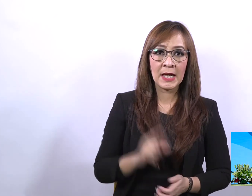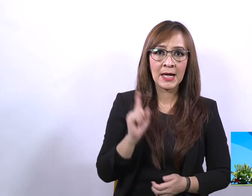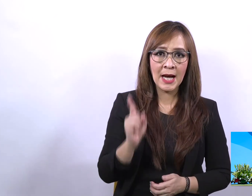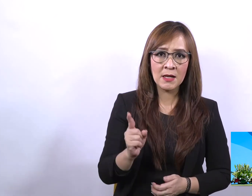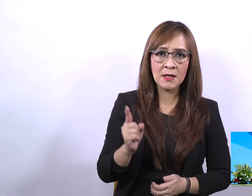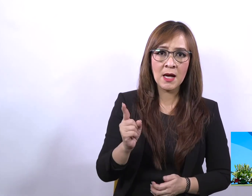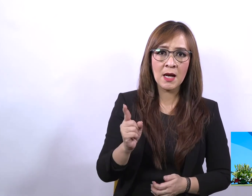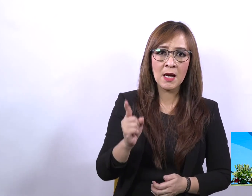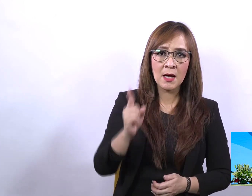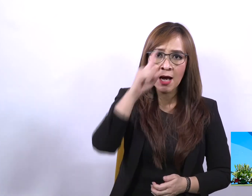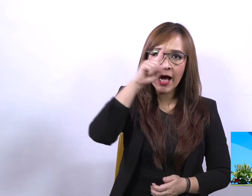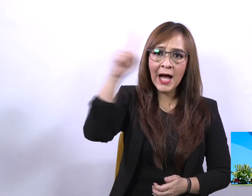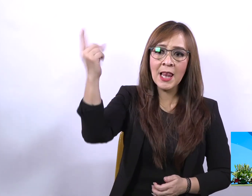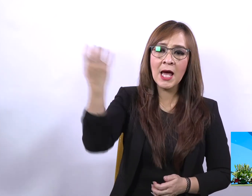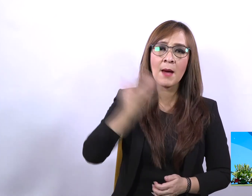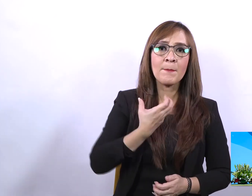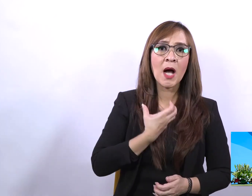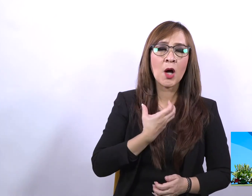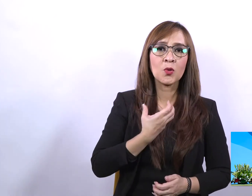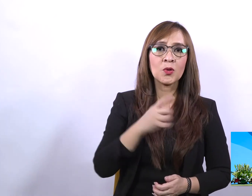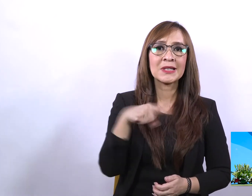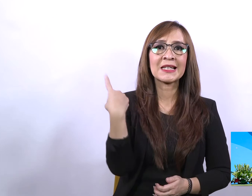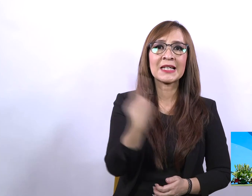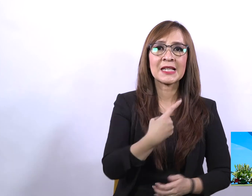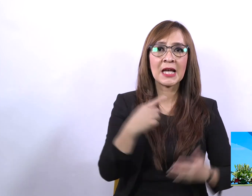Hai adiknya menyelamatkan kita